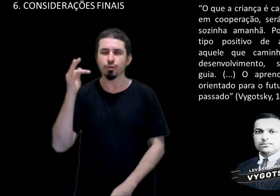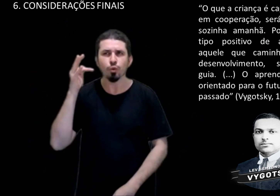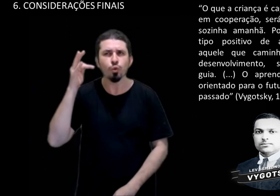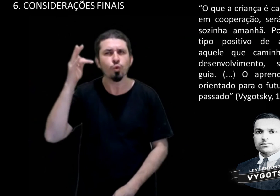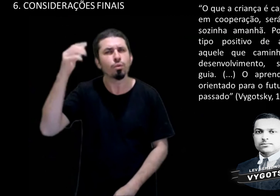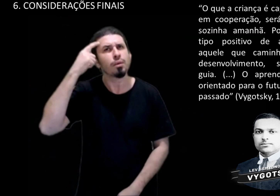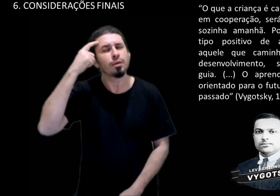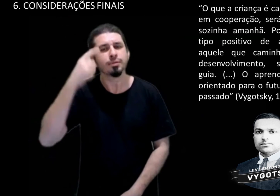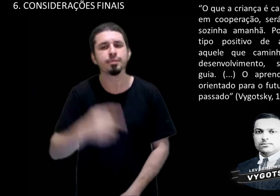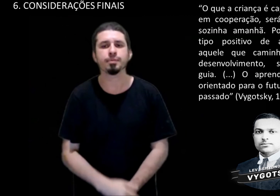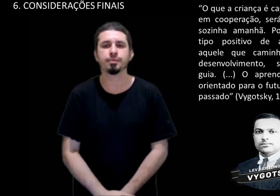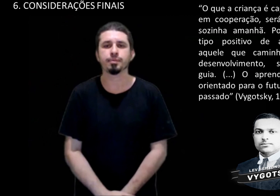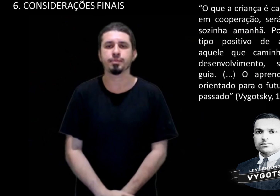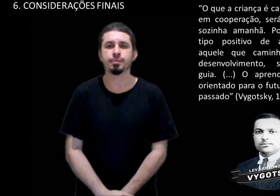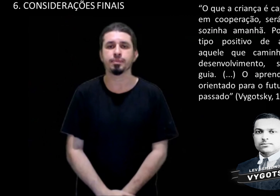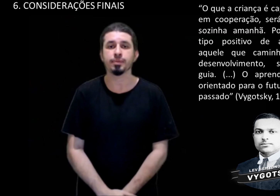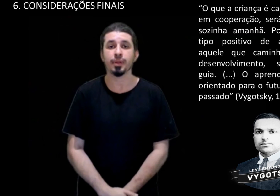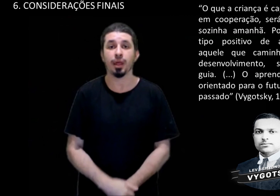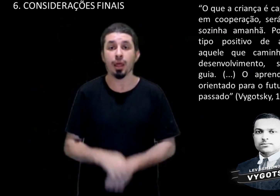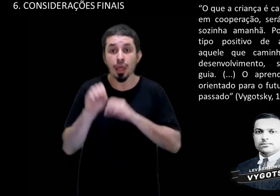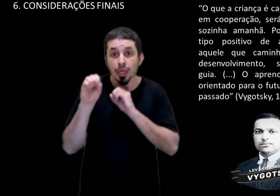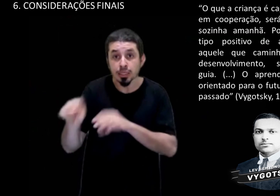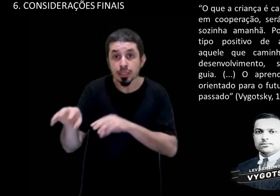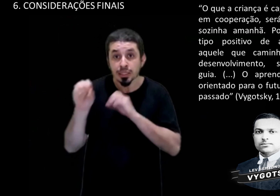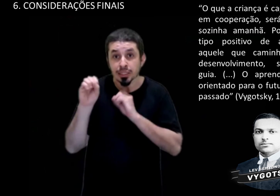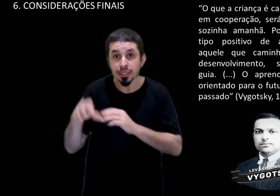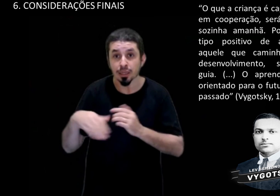ser orientado para o futuro e não para o passado.